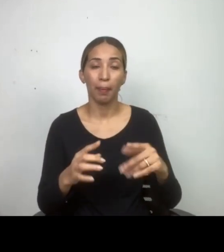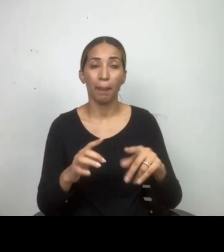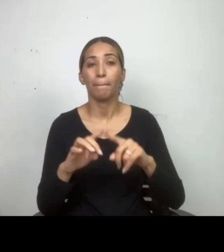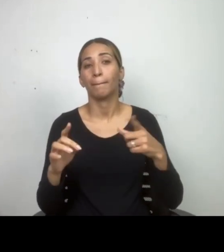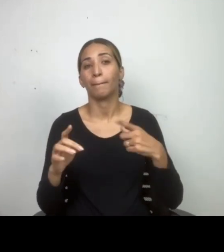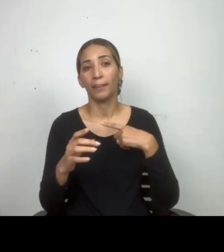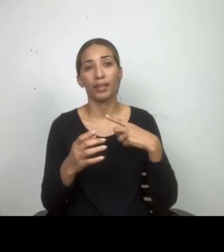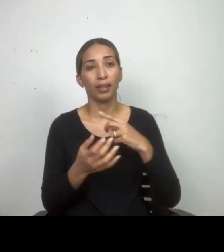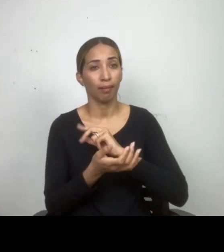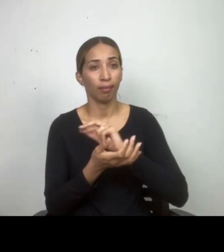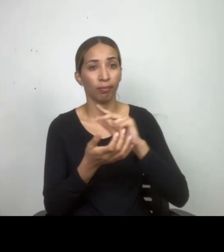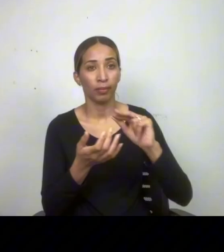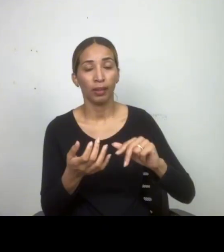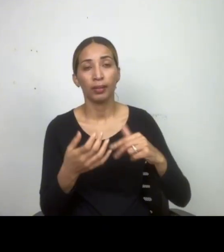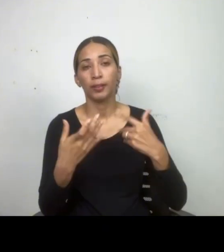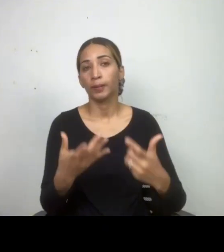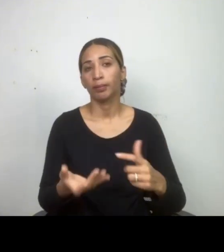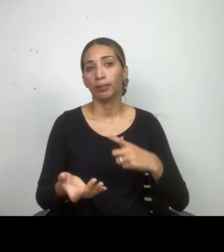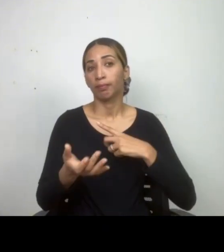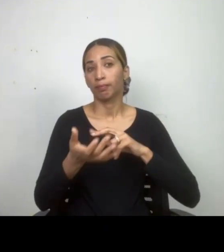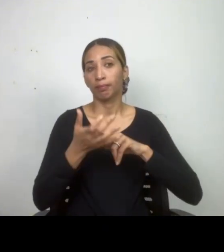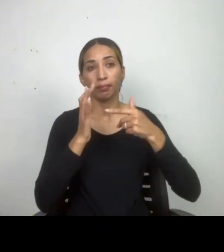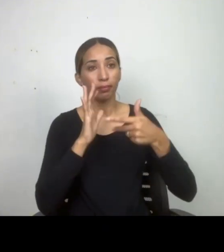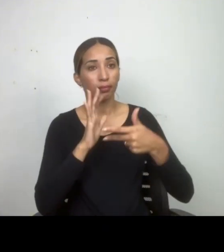vai configurando aí